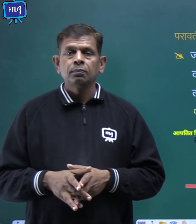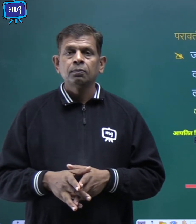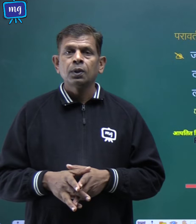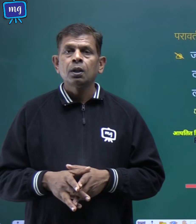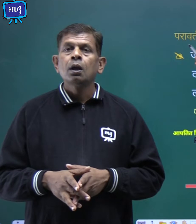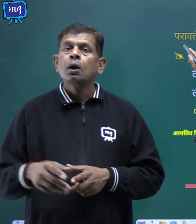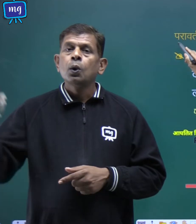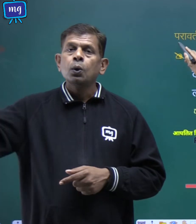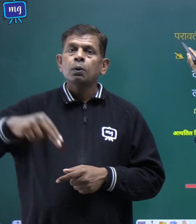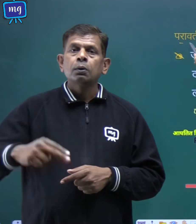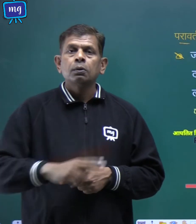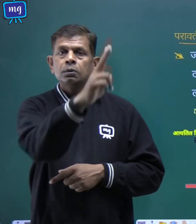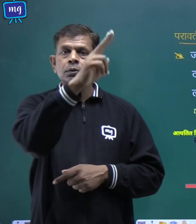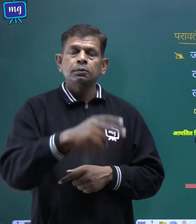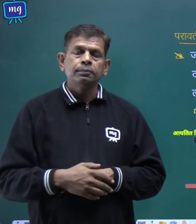परावर्तन।